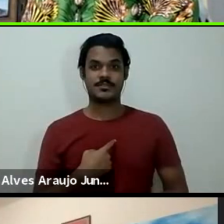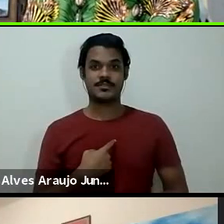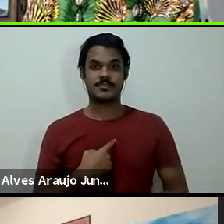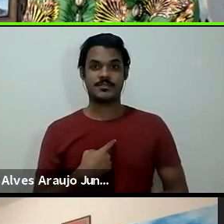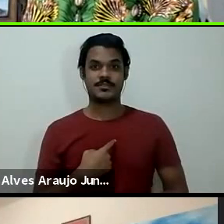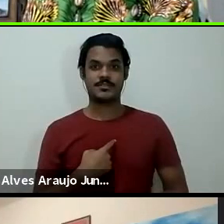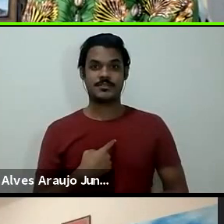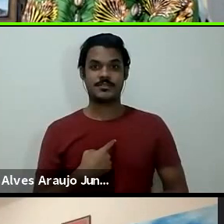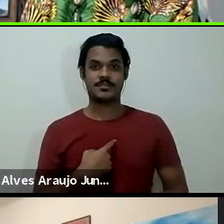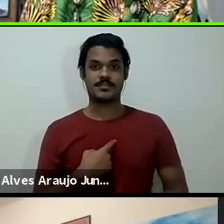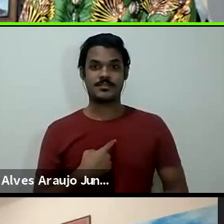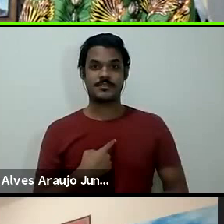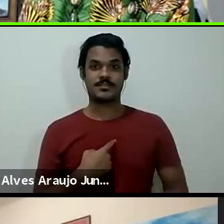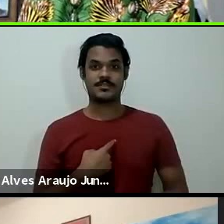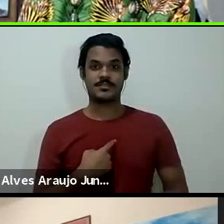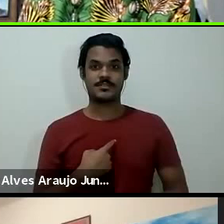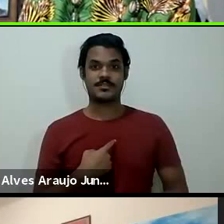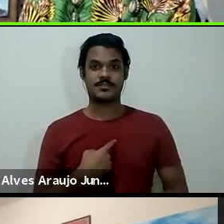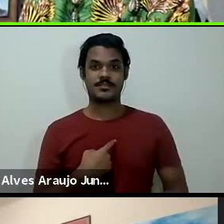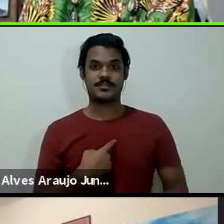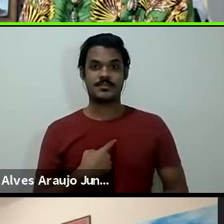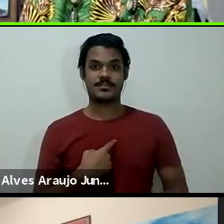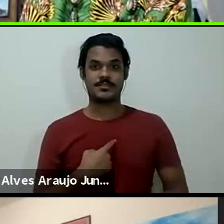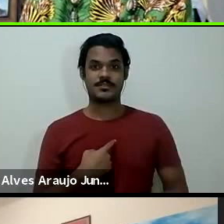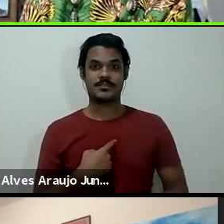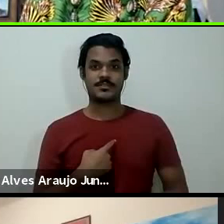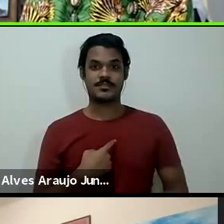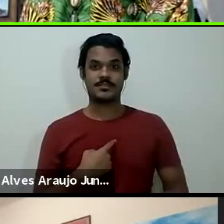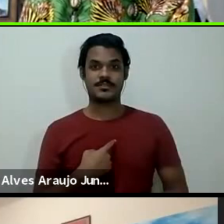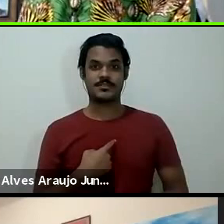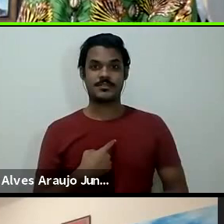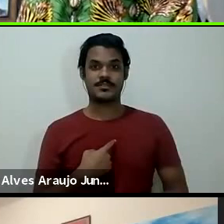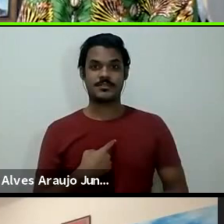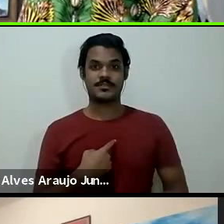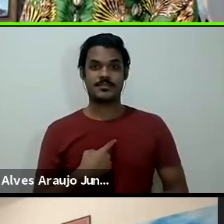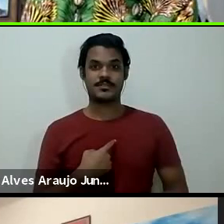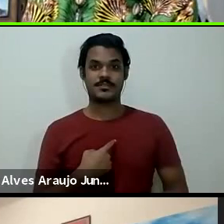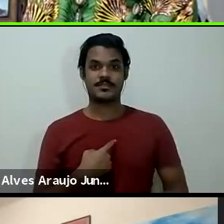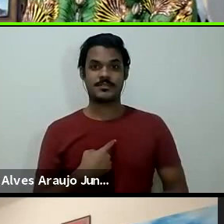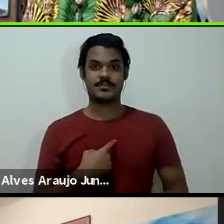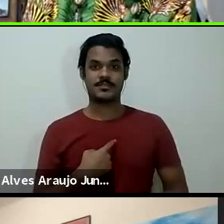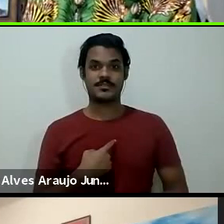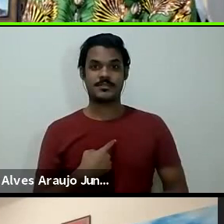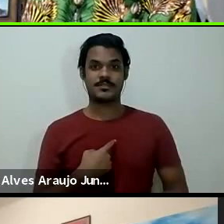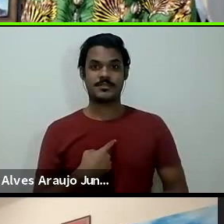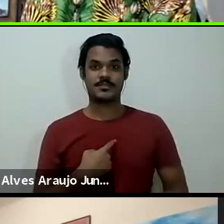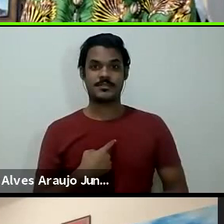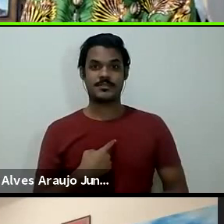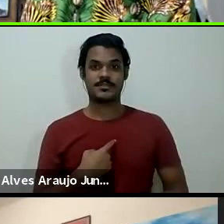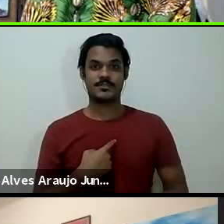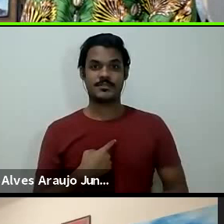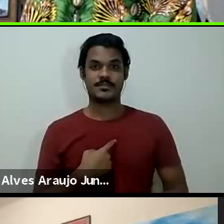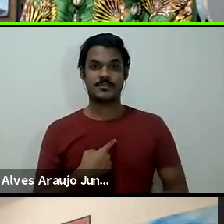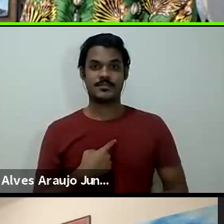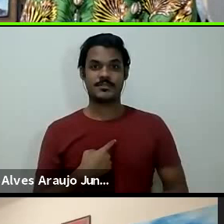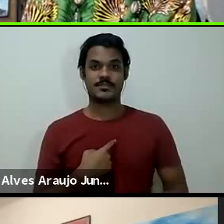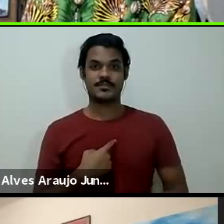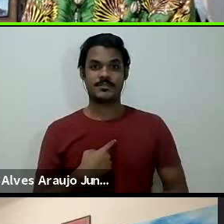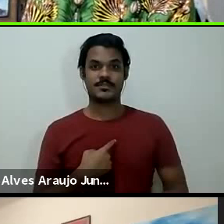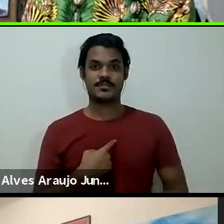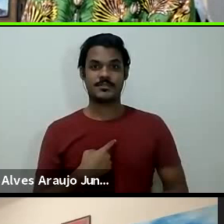foi esse filme. Mas a gente gostaria de agradecer a todos os